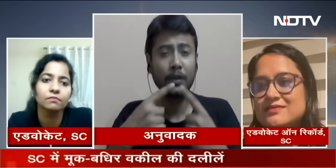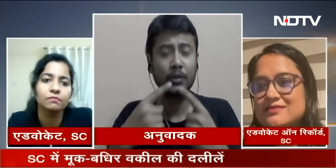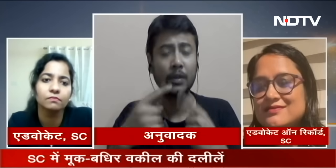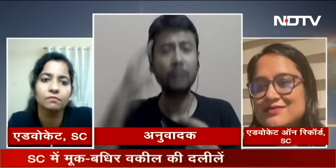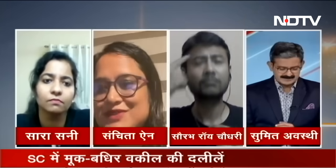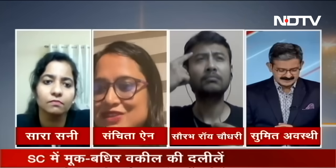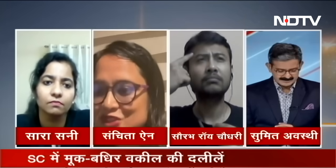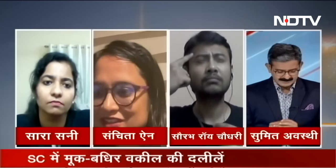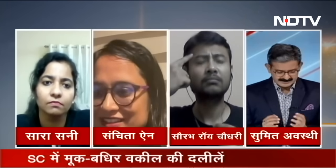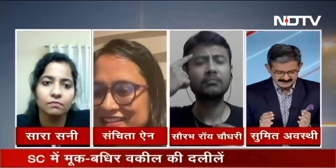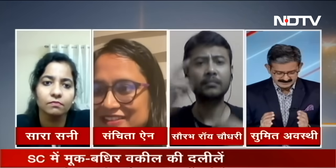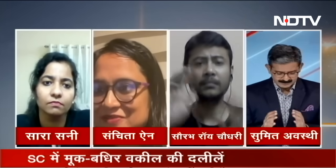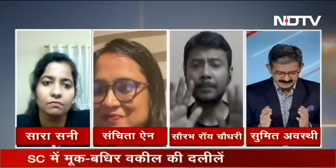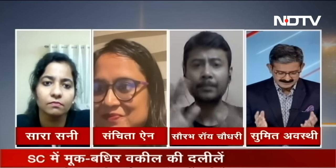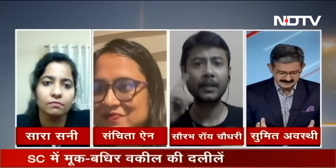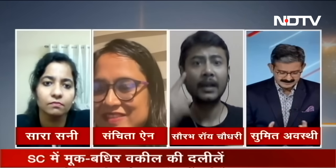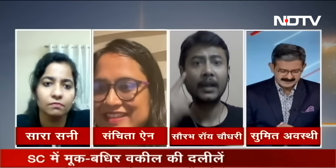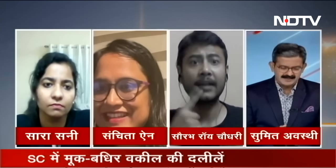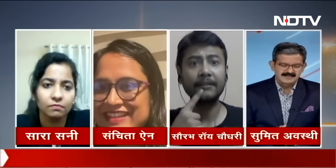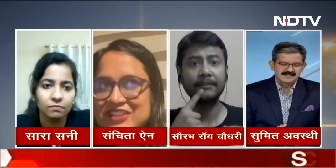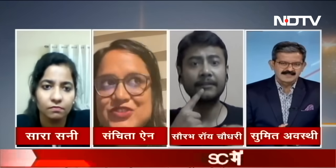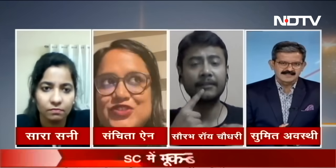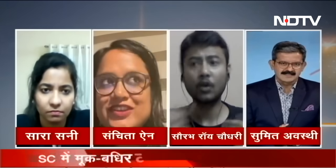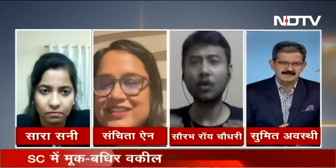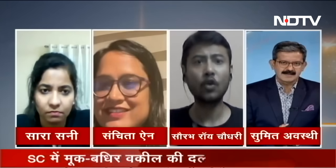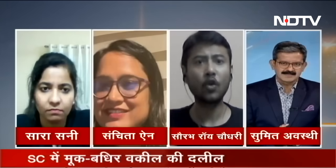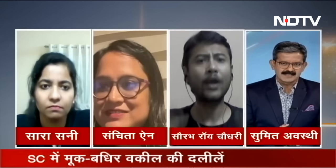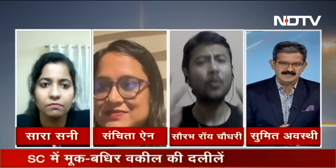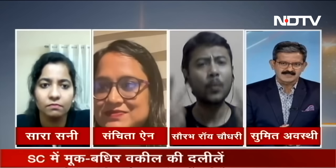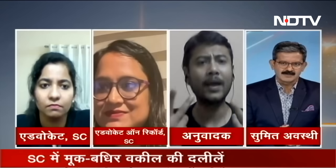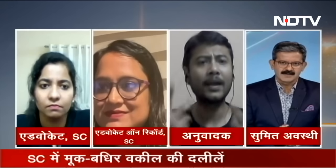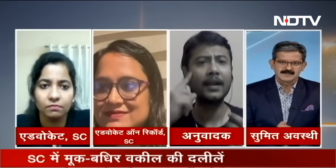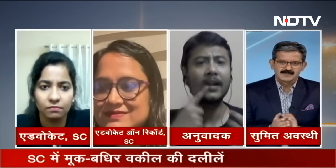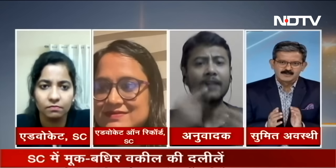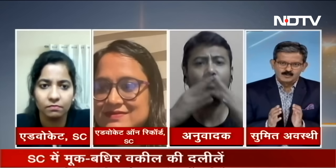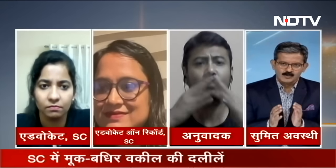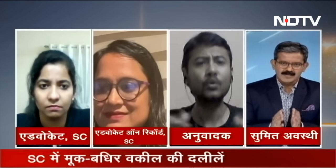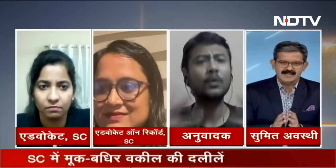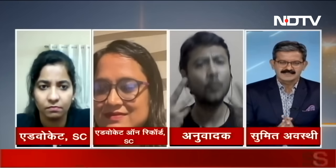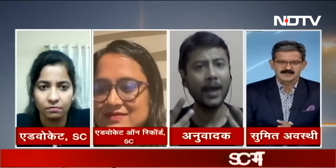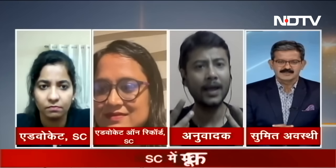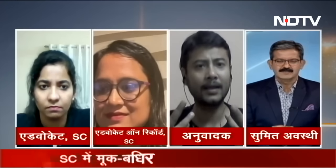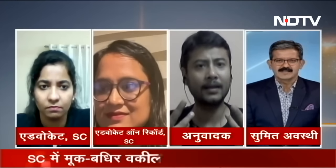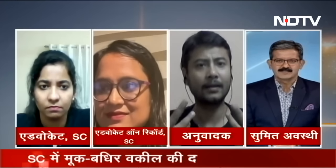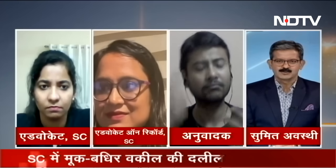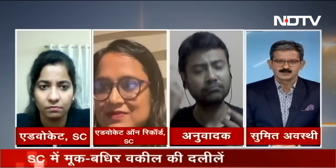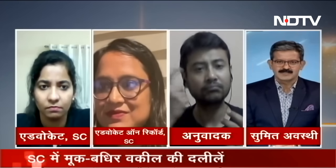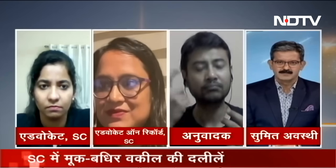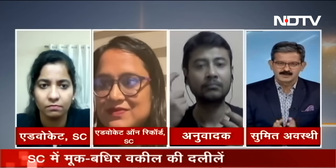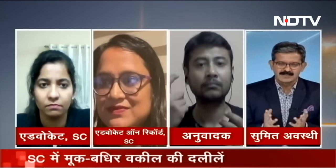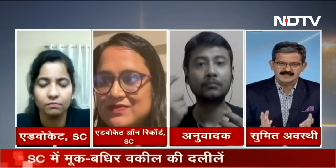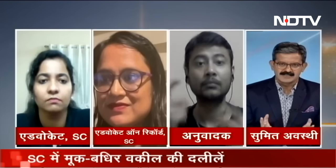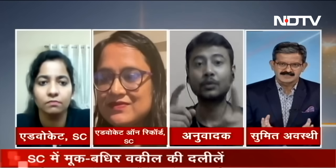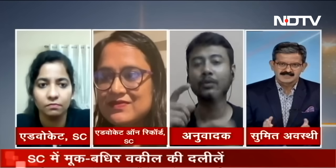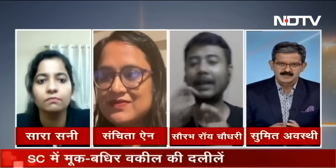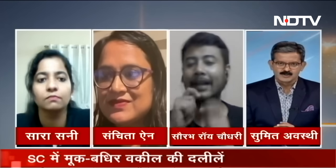रहा हूँ, थोड़े से वक्त की हमको ध्यान रखना पड़ेगा। ये मैं आपसे जानना चाहूँगा, हुआ क्या था? और डीवाई चंद्रचूड़ साहब,